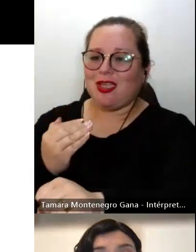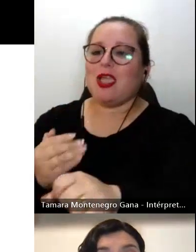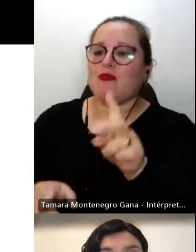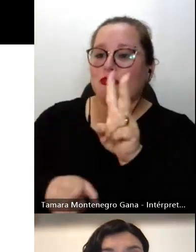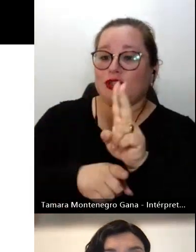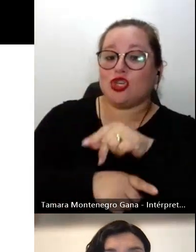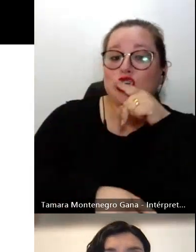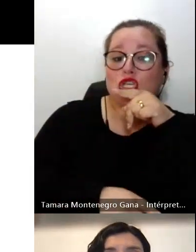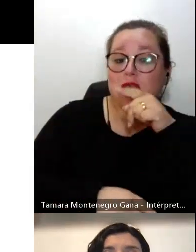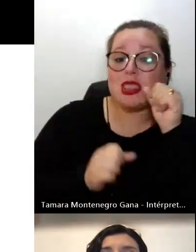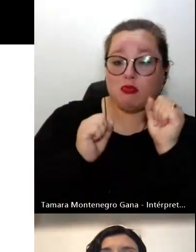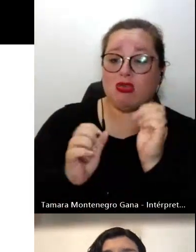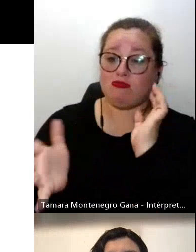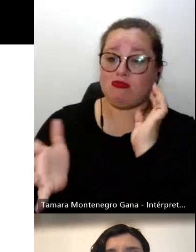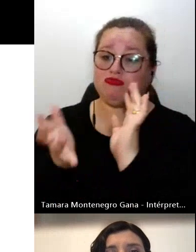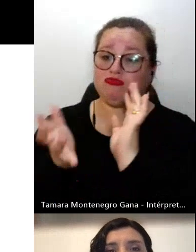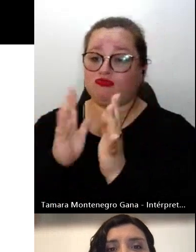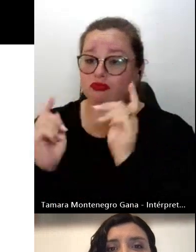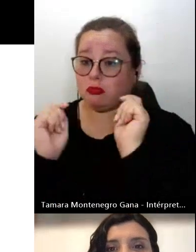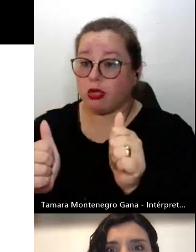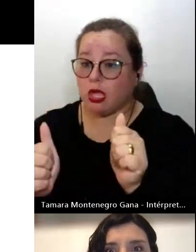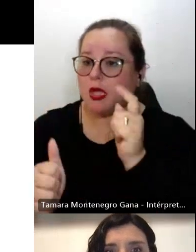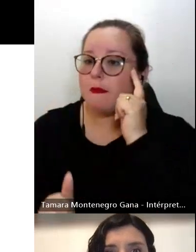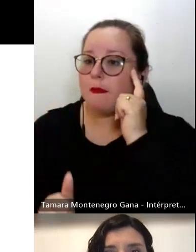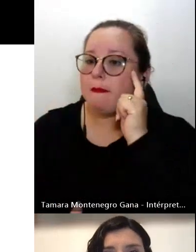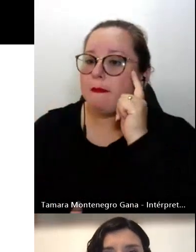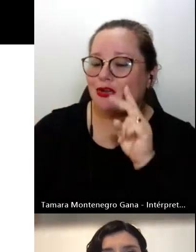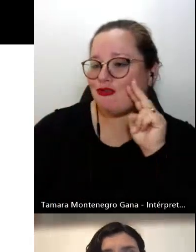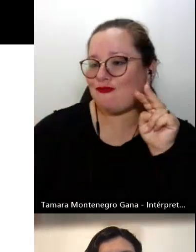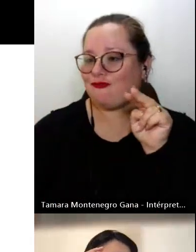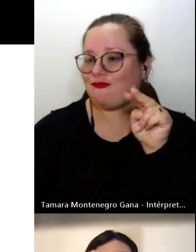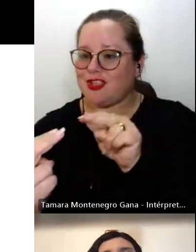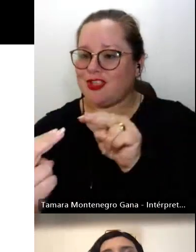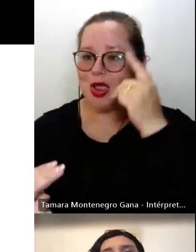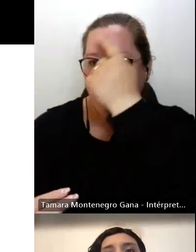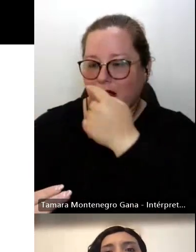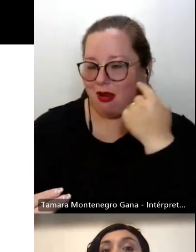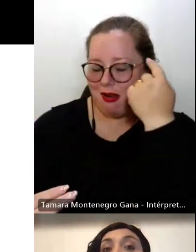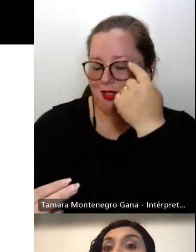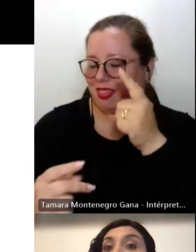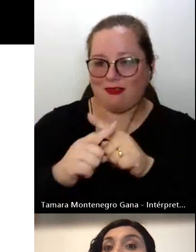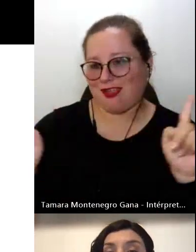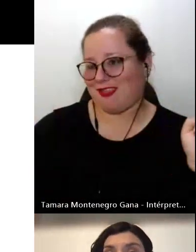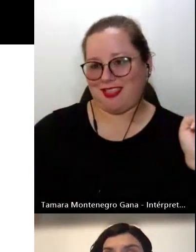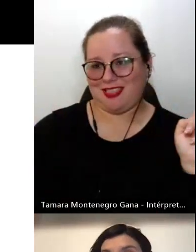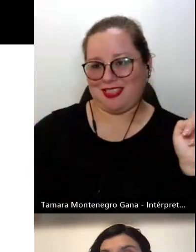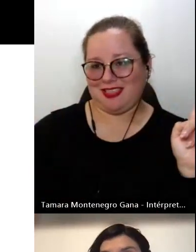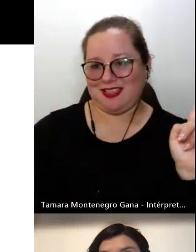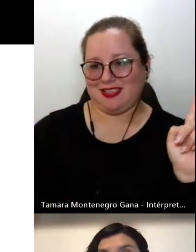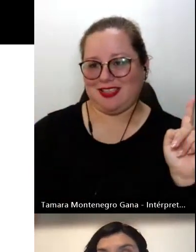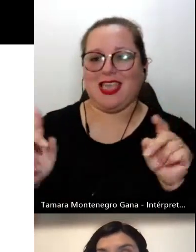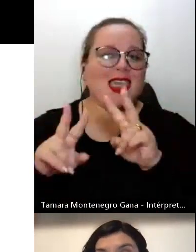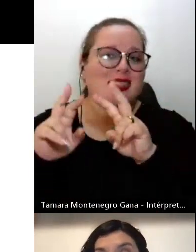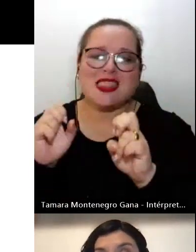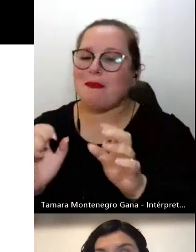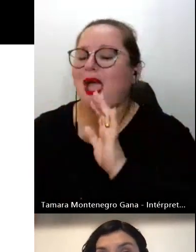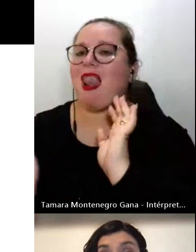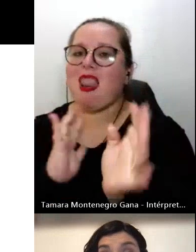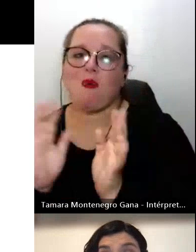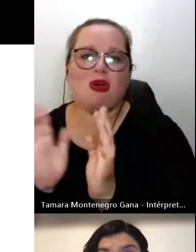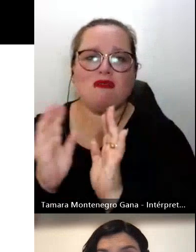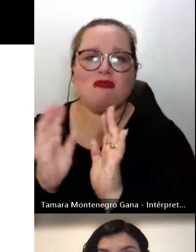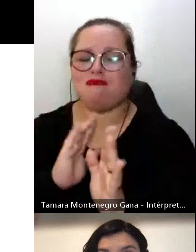buen signante, pero el contacto visual es diferente. Se fijan que es algo que no tiene que ver con la fluidez de la lengua de